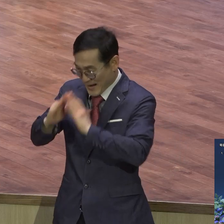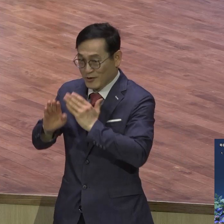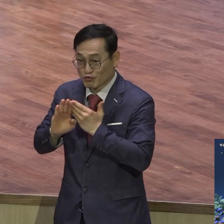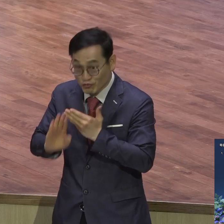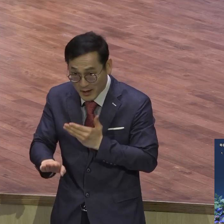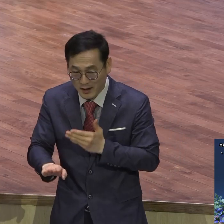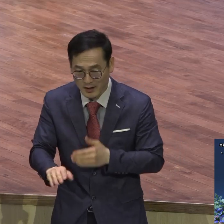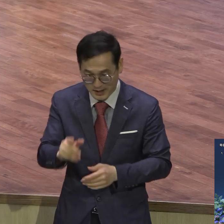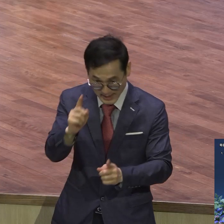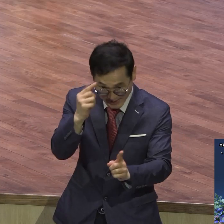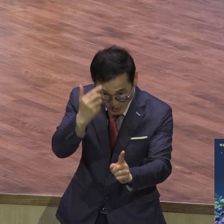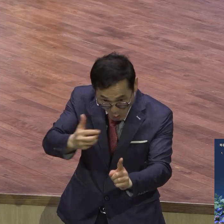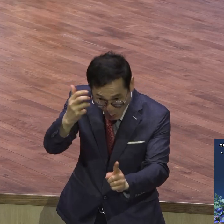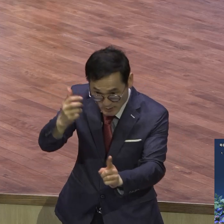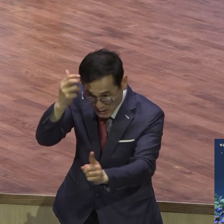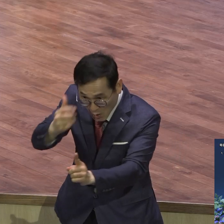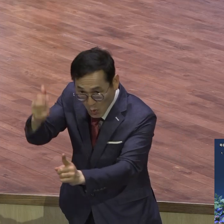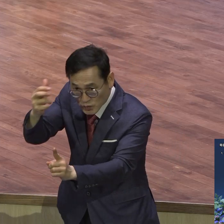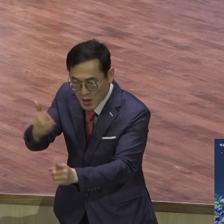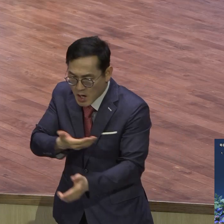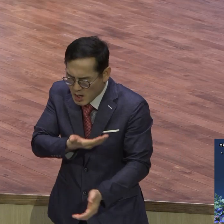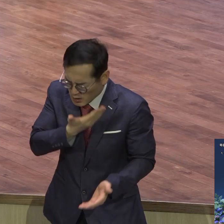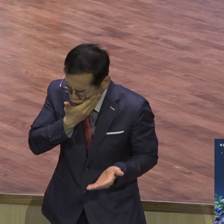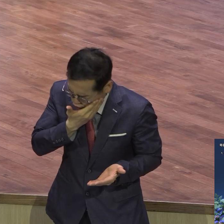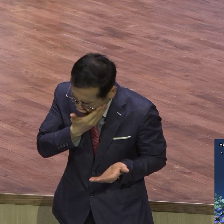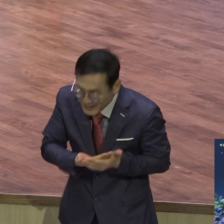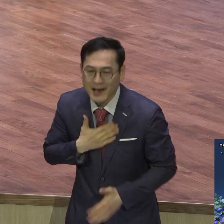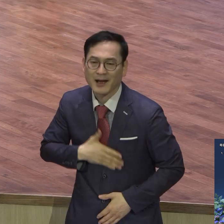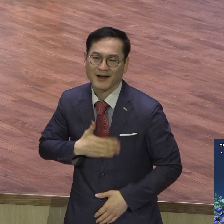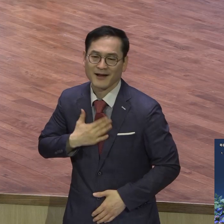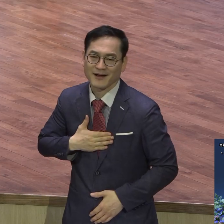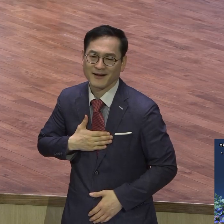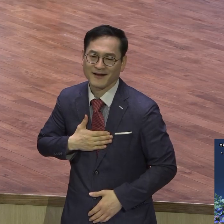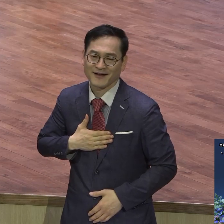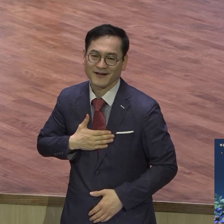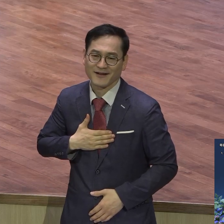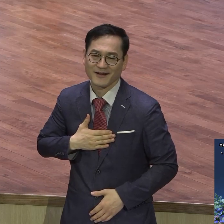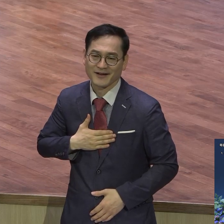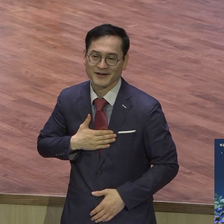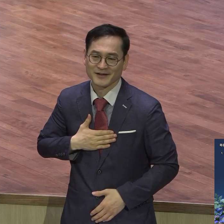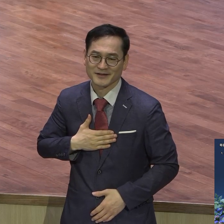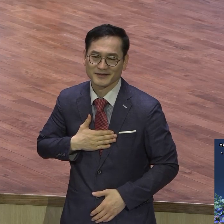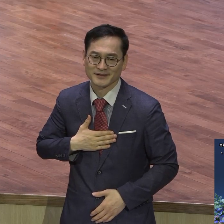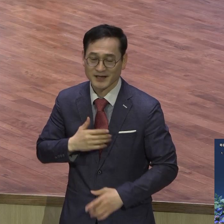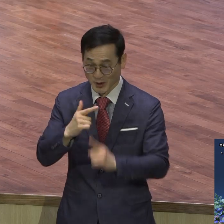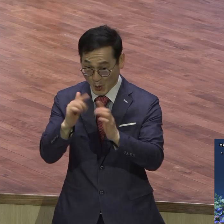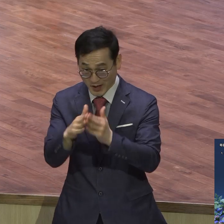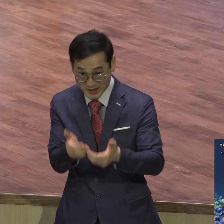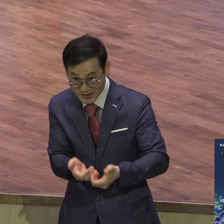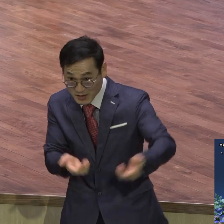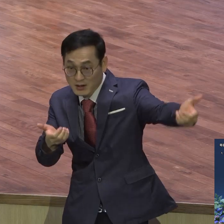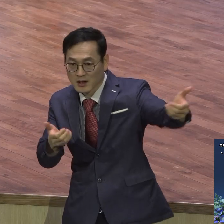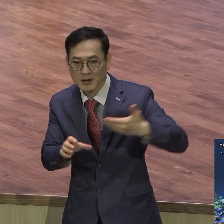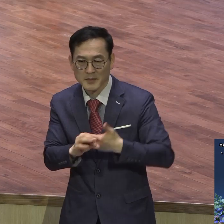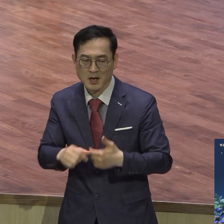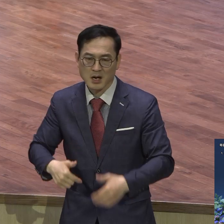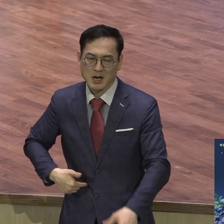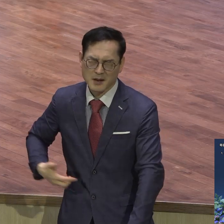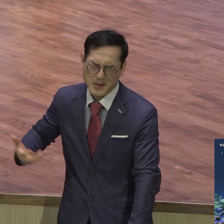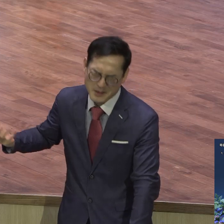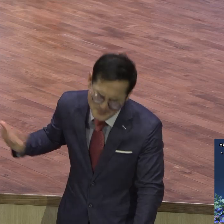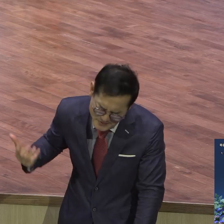그걸 막 삐져내게 느끼게 돼요 막 한 사람이 교회를 떠났다 막 가슴이 막 뼈가 아파요